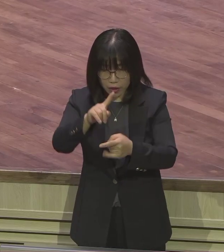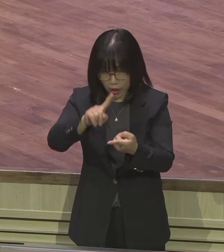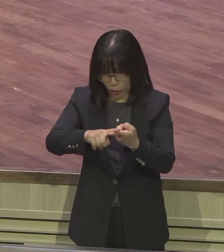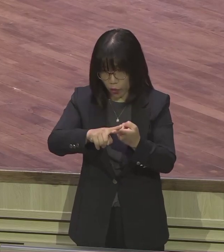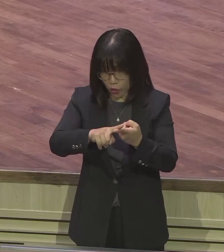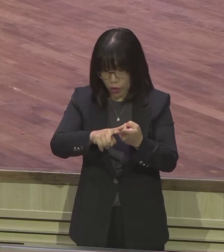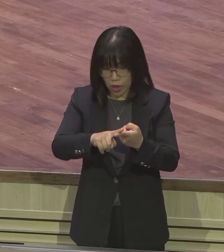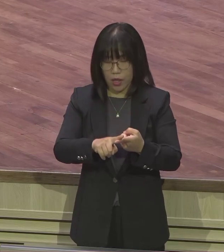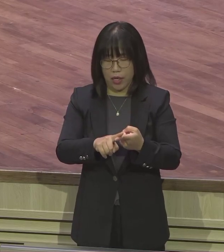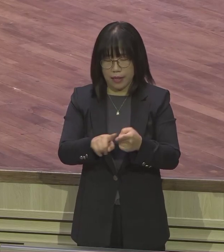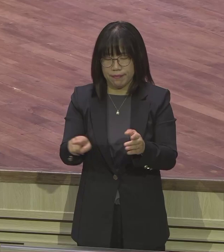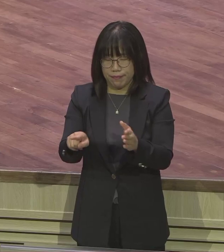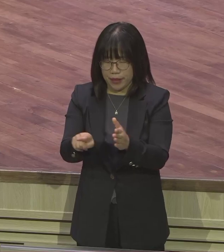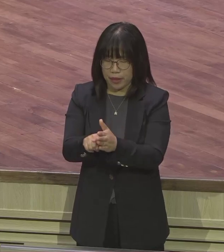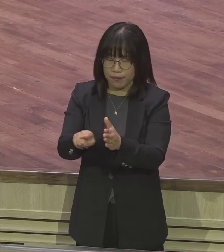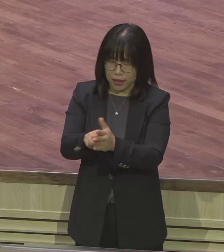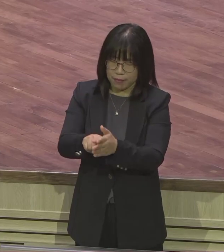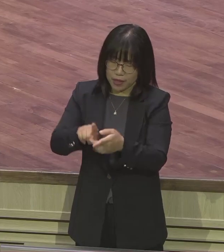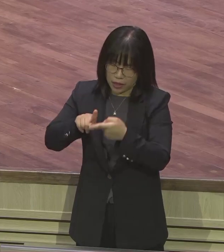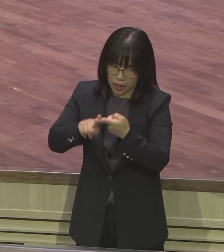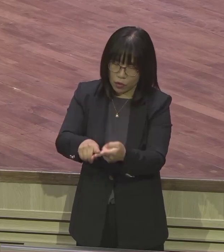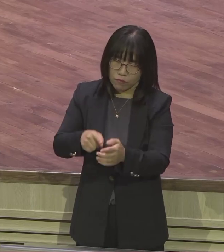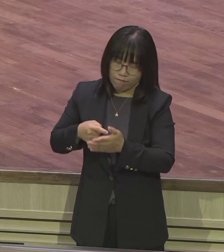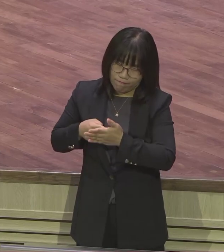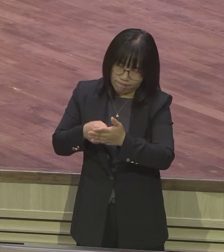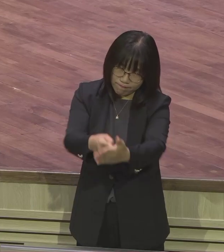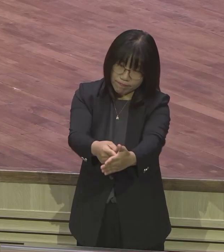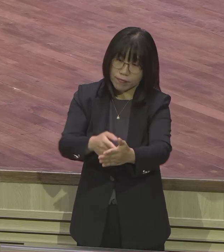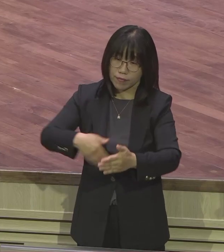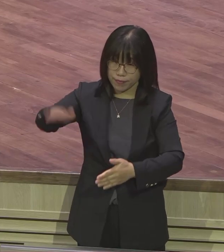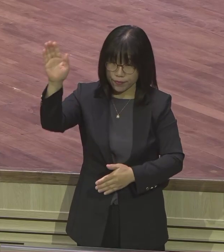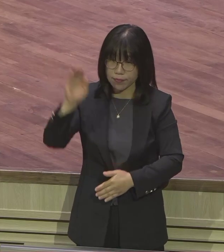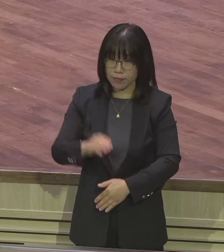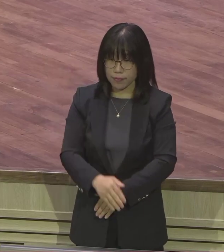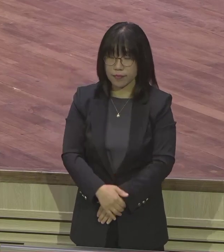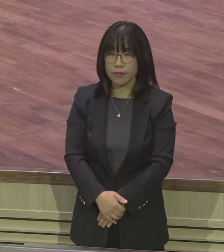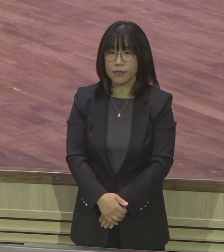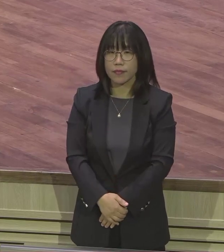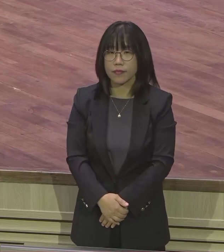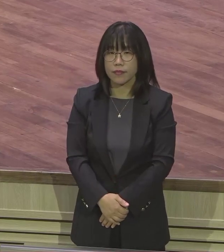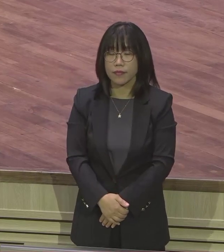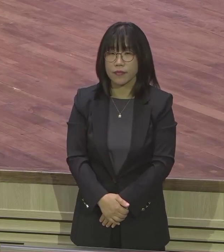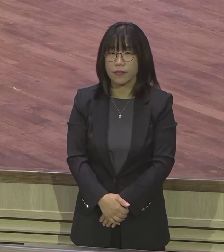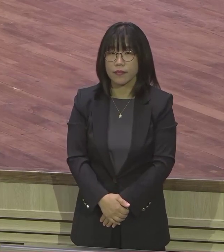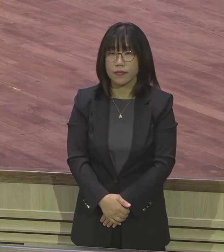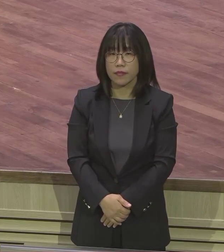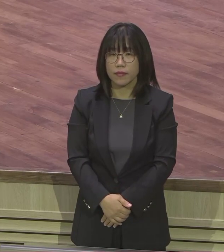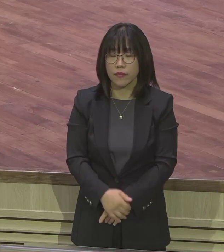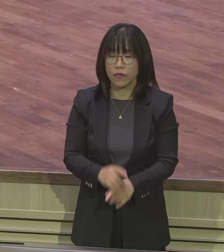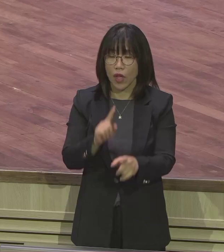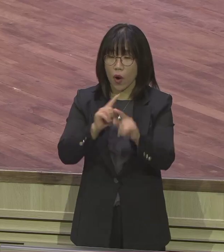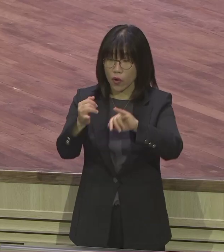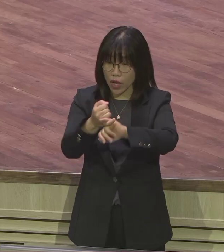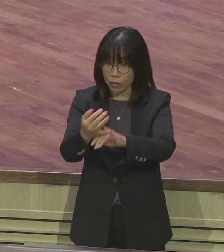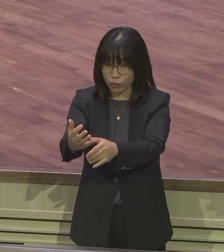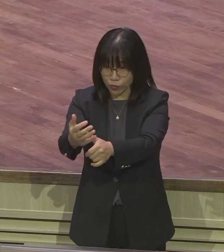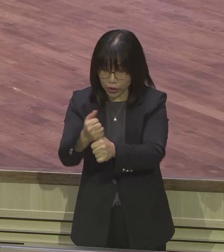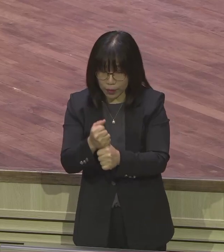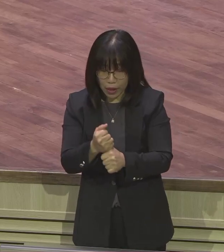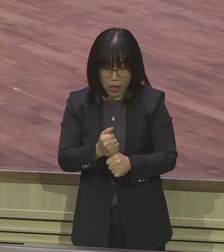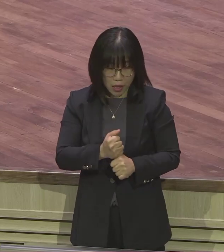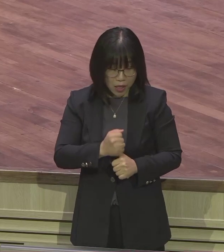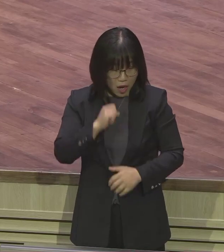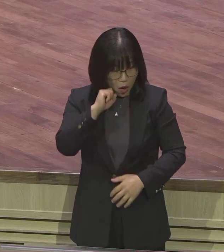하고 믿음에 무한 도전하는 것입니다. 믿음에 무한 도전. 그 언약 잡은 자 특징이요. 어려울수록